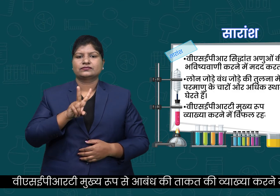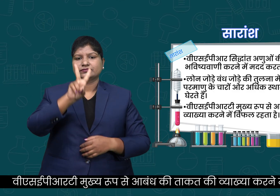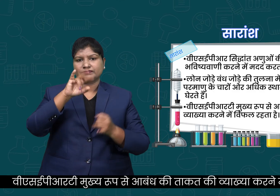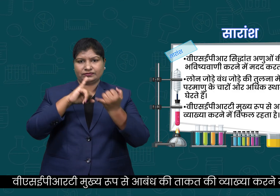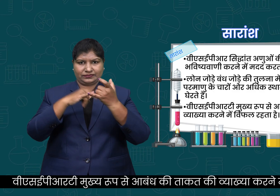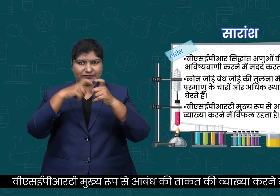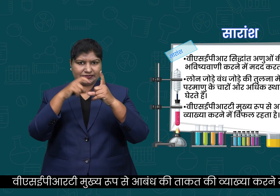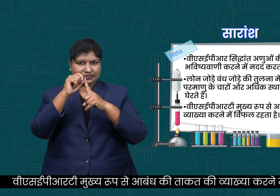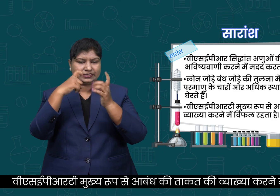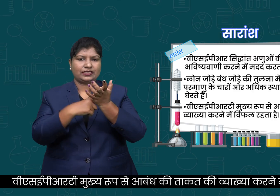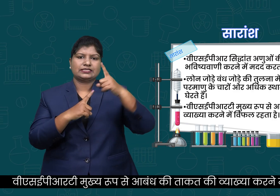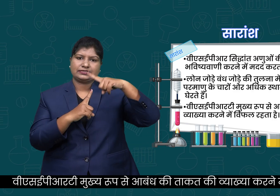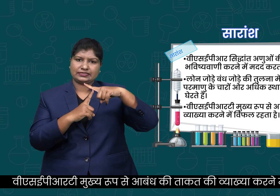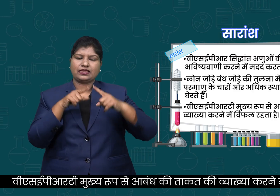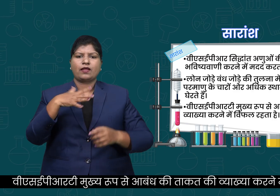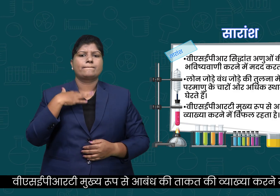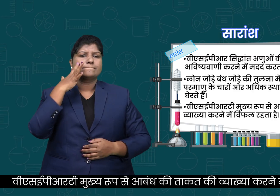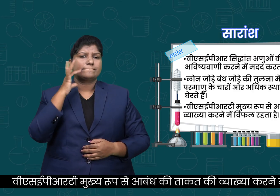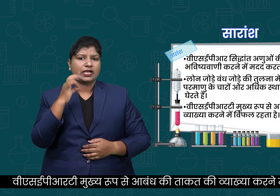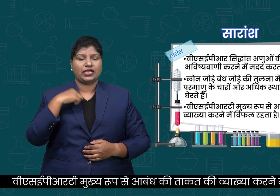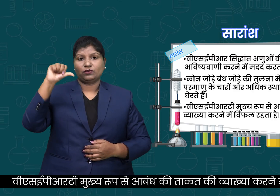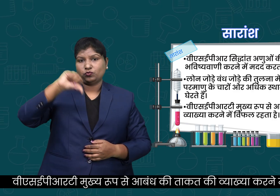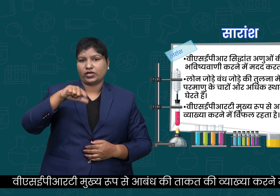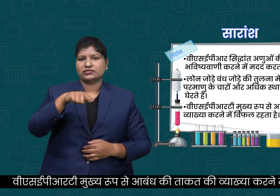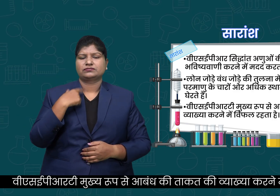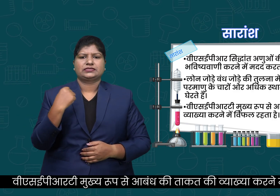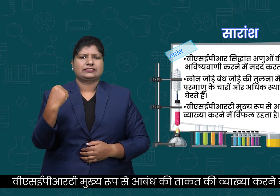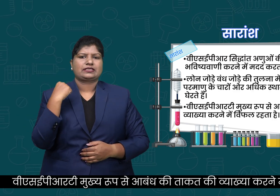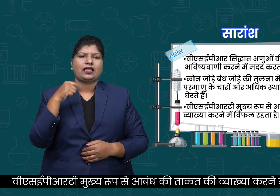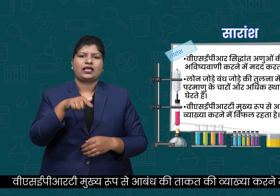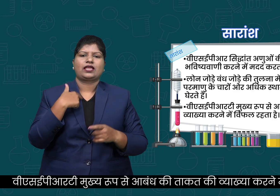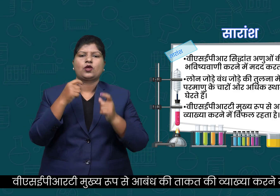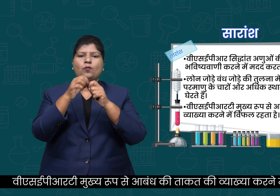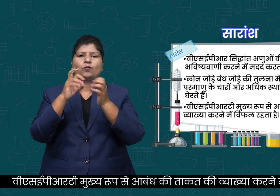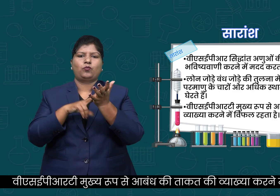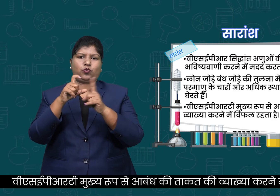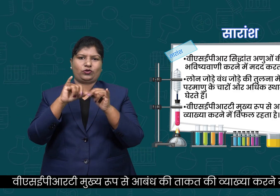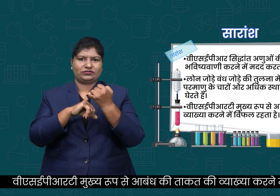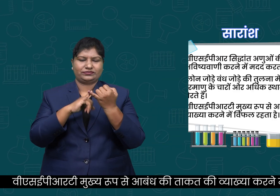VSPRT मुख्य रूप से आबंध की ताकत की व्याख्या करने में विफल रहता है।